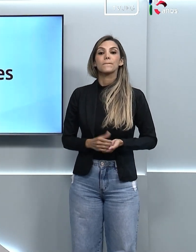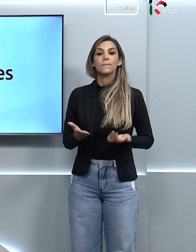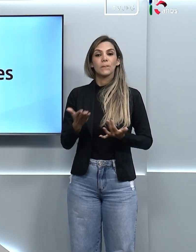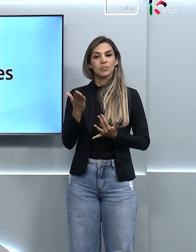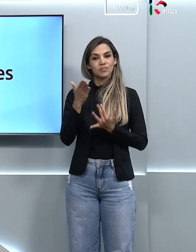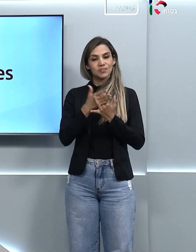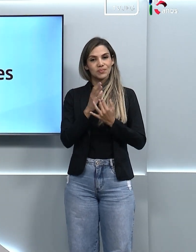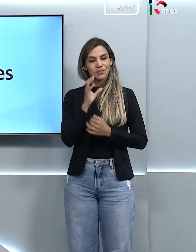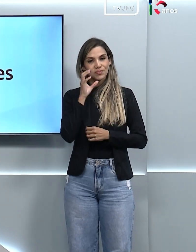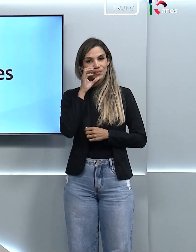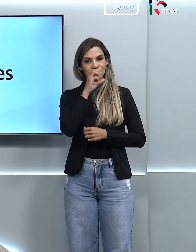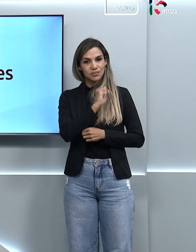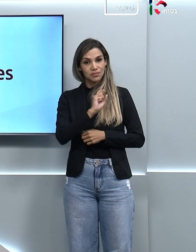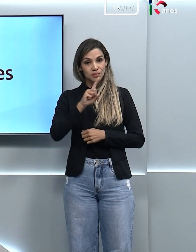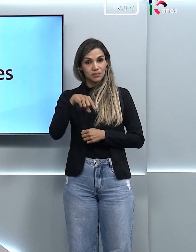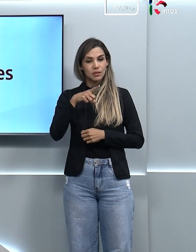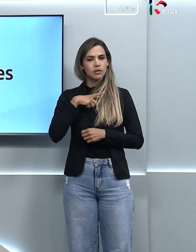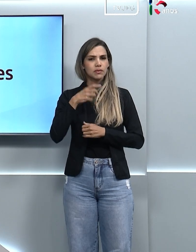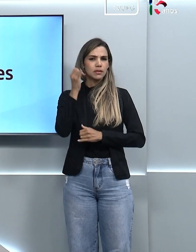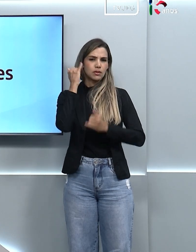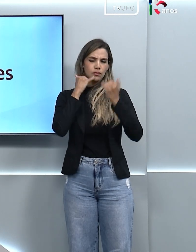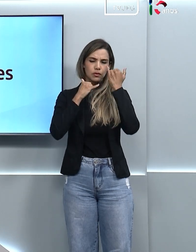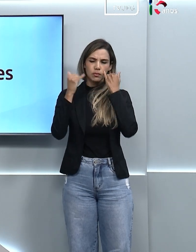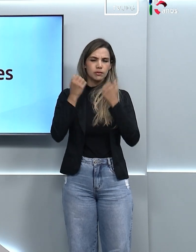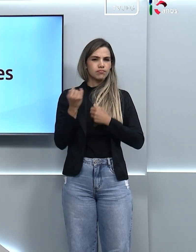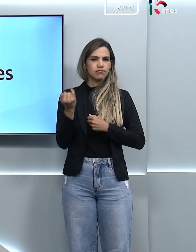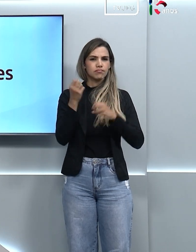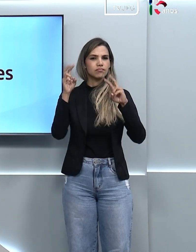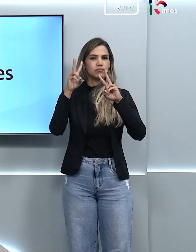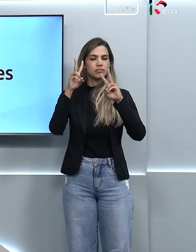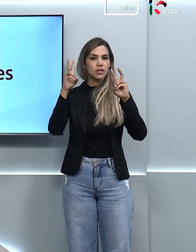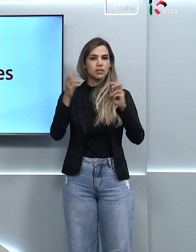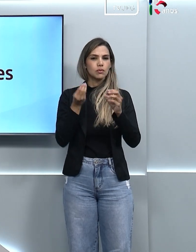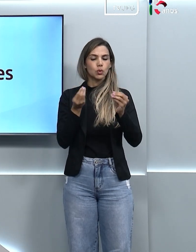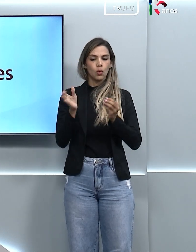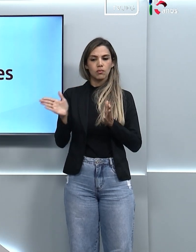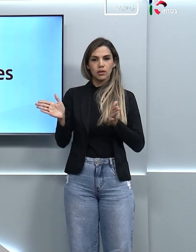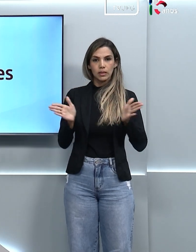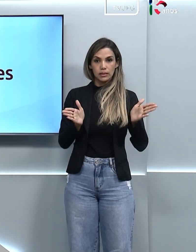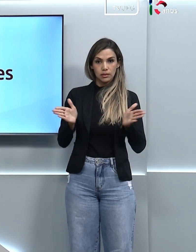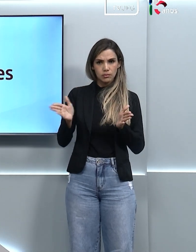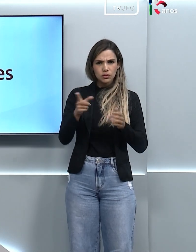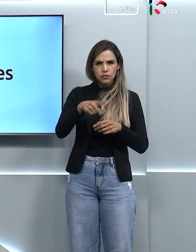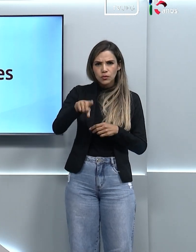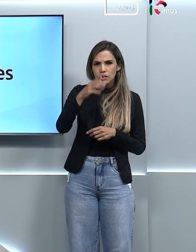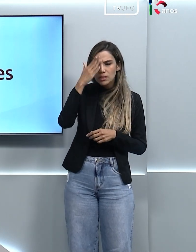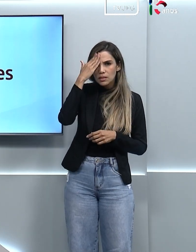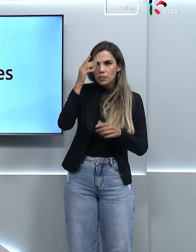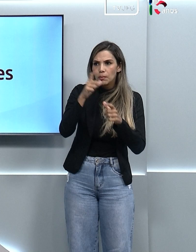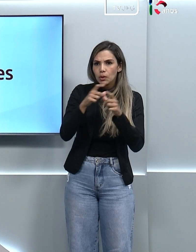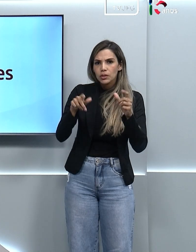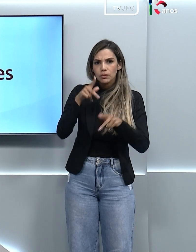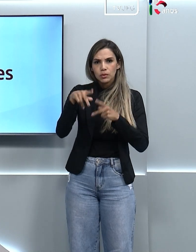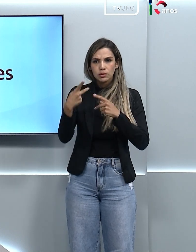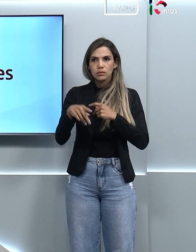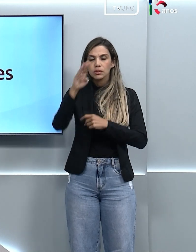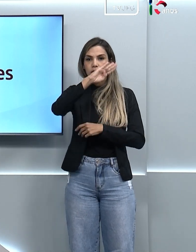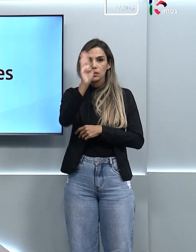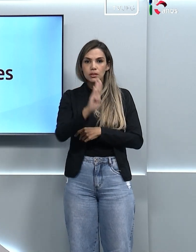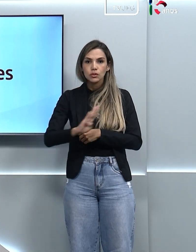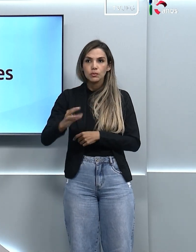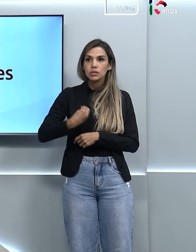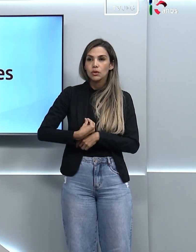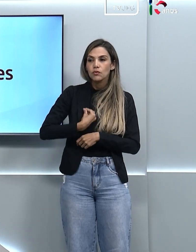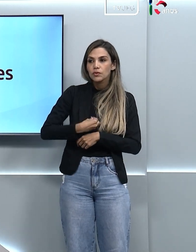vai para um rápido intervalo e daqui a pouco tem informações importantes sobre acessibilidade. Sabia que a maior parte da população brasileira vive